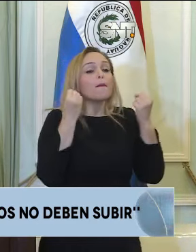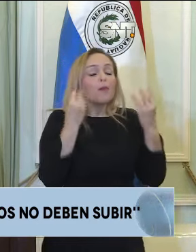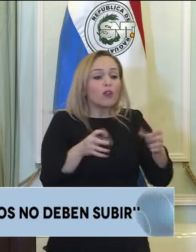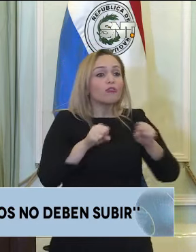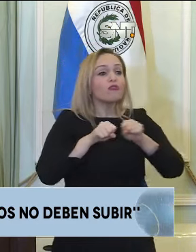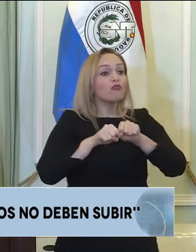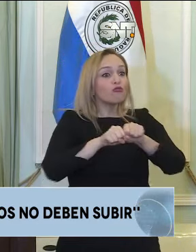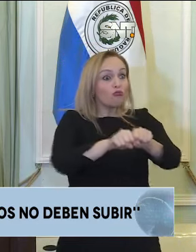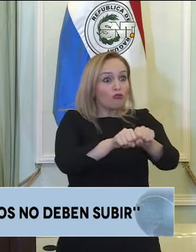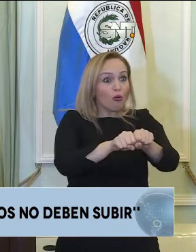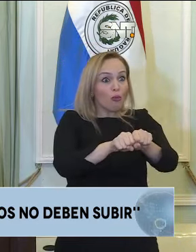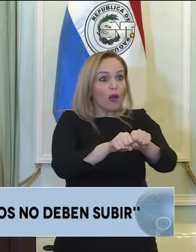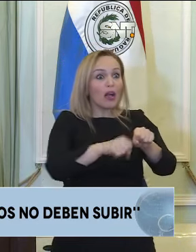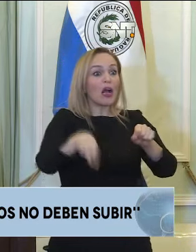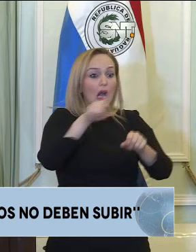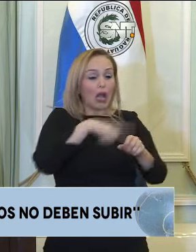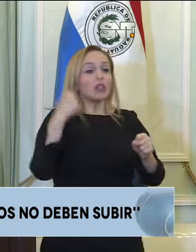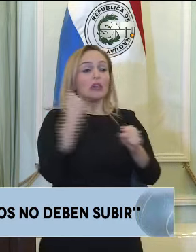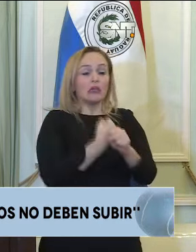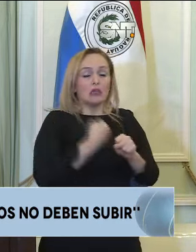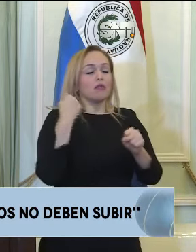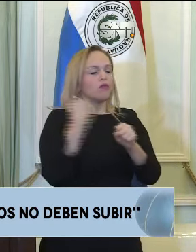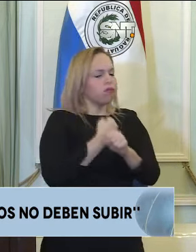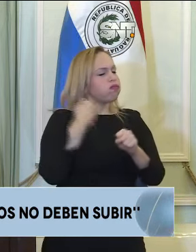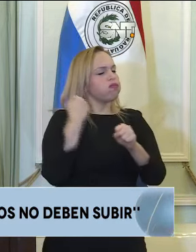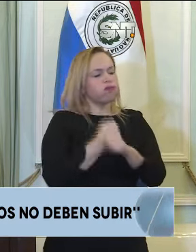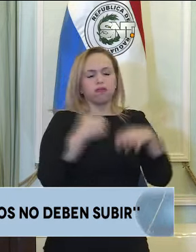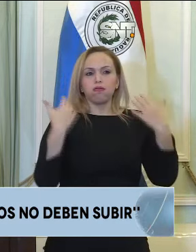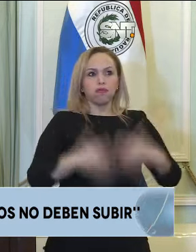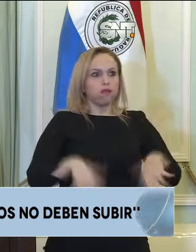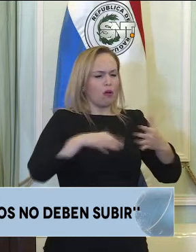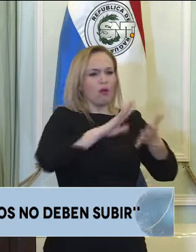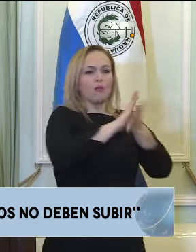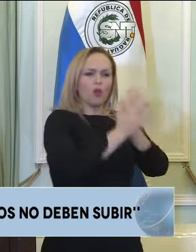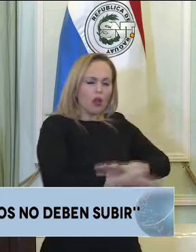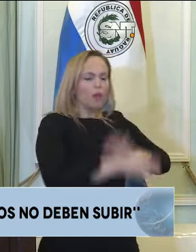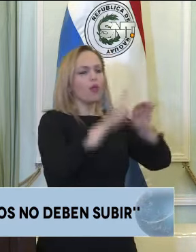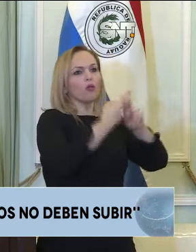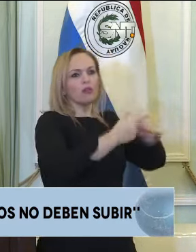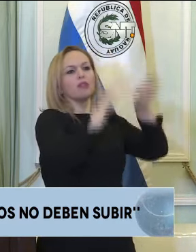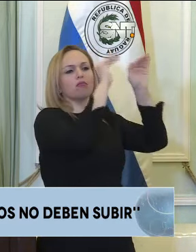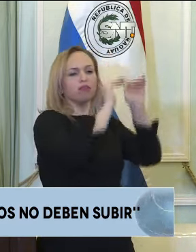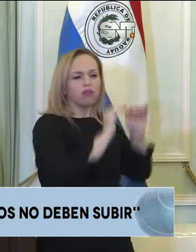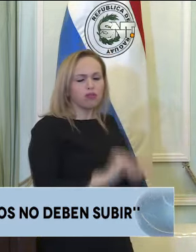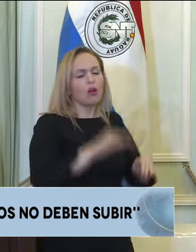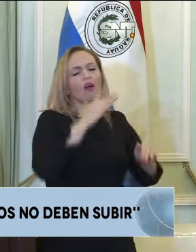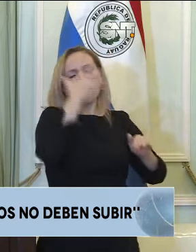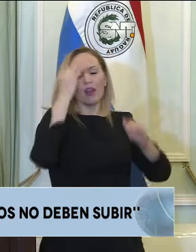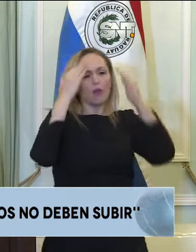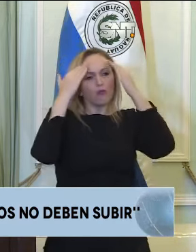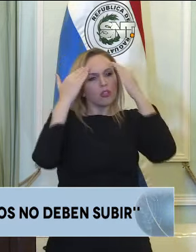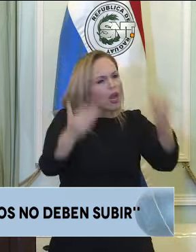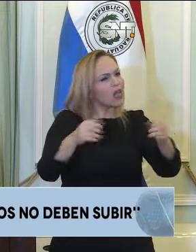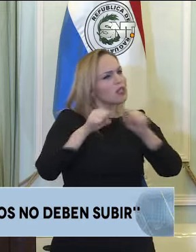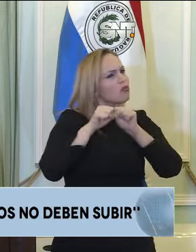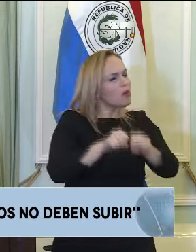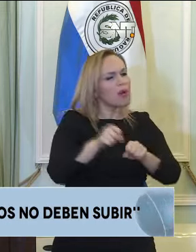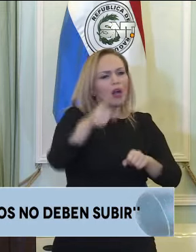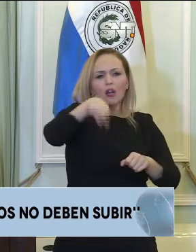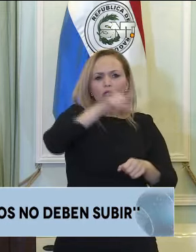eso los supermercados están realmente haciendo un trabajo titánico de reposición y les felicito a los repositores, les agradezco, les agradecemos, les tenemos que